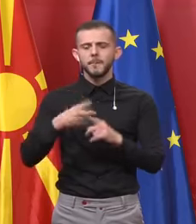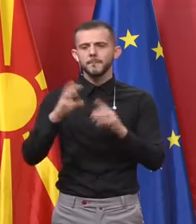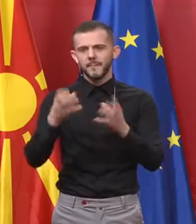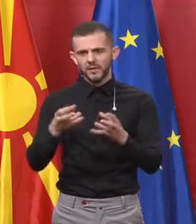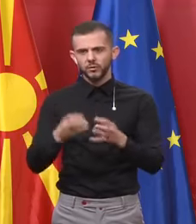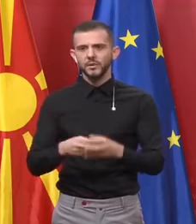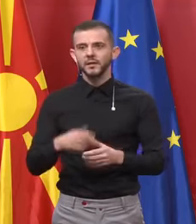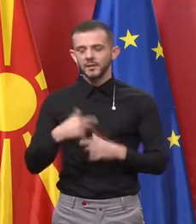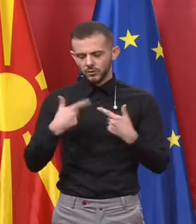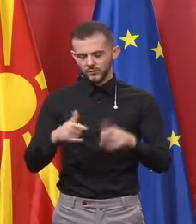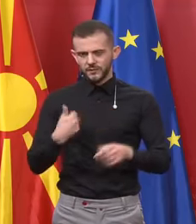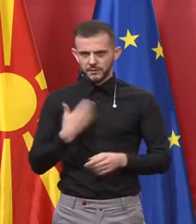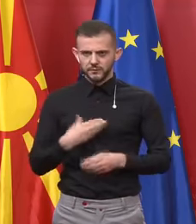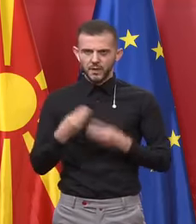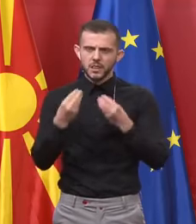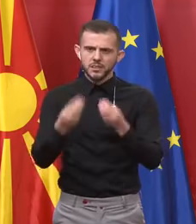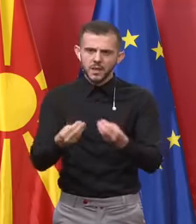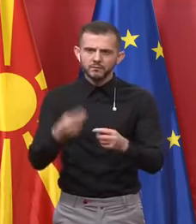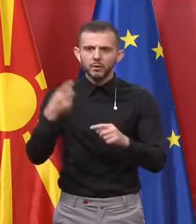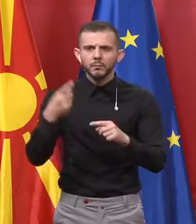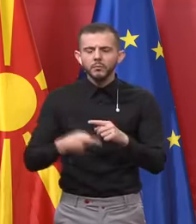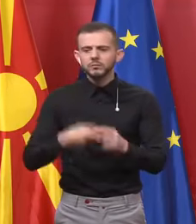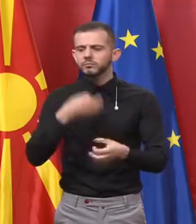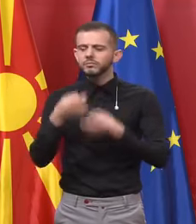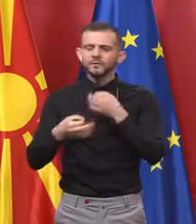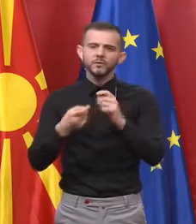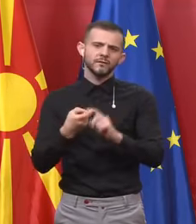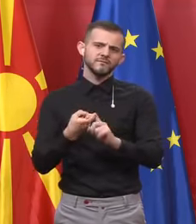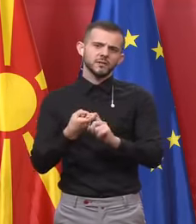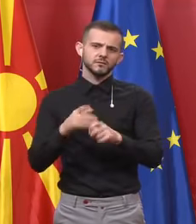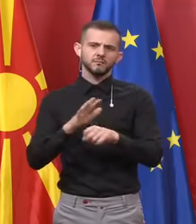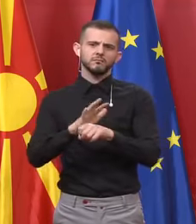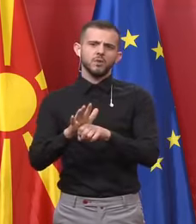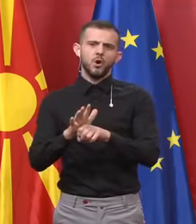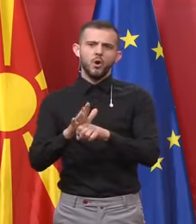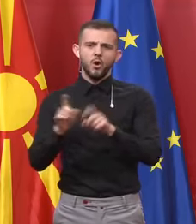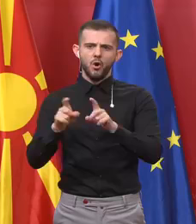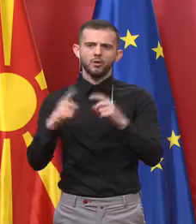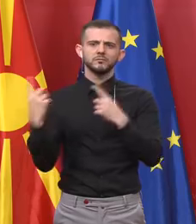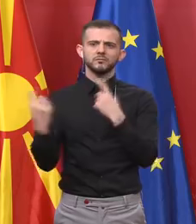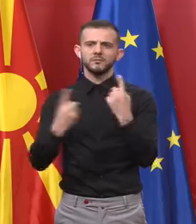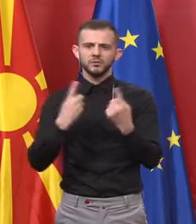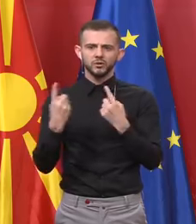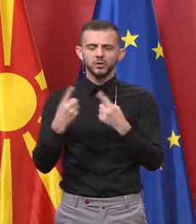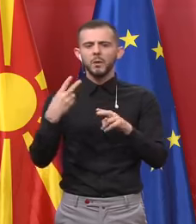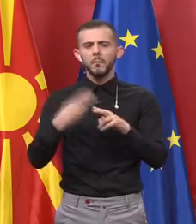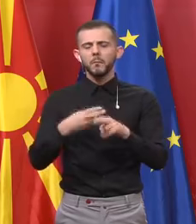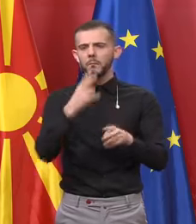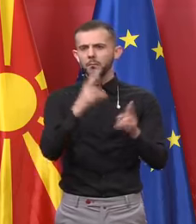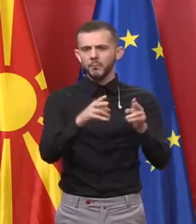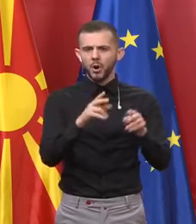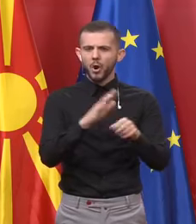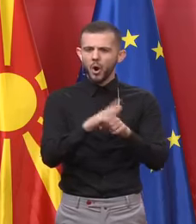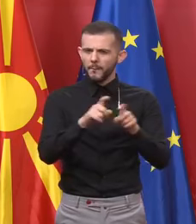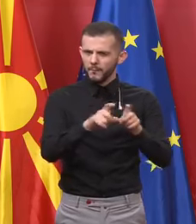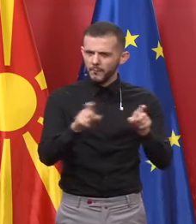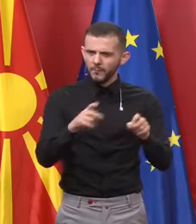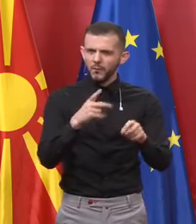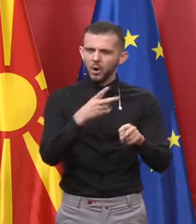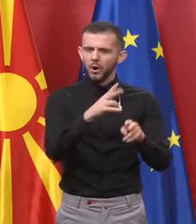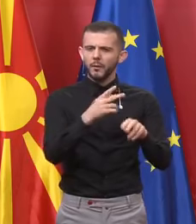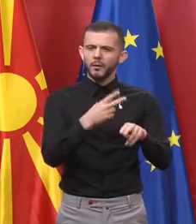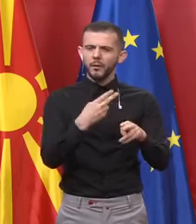ги кажам последните најнови информации во врска со состојбата со пациентите, институциите во врска